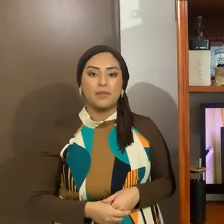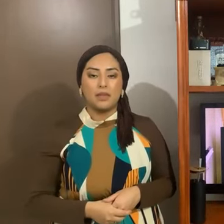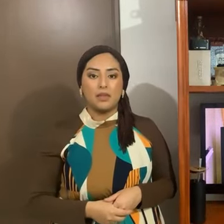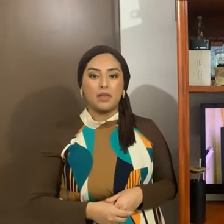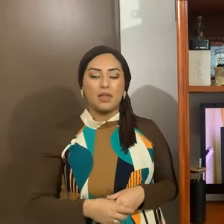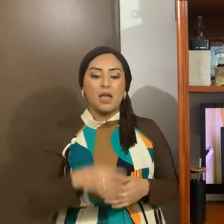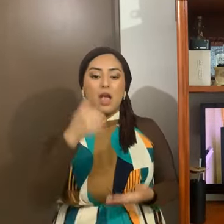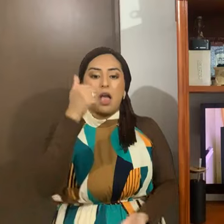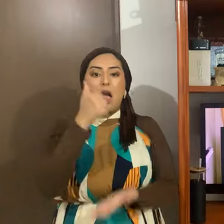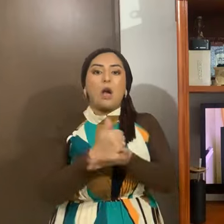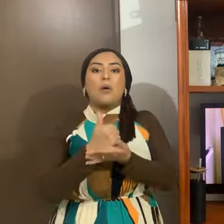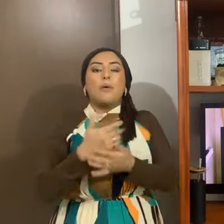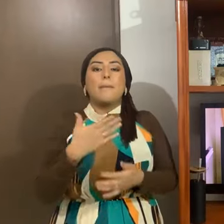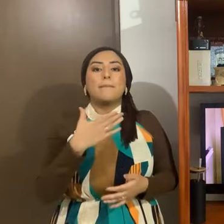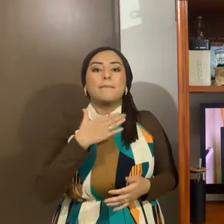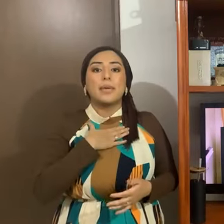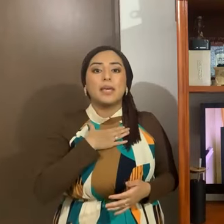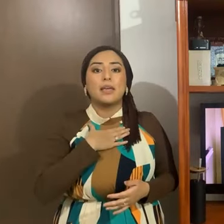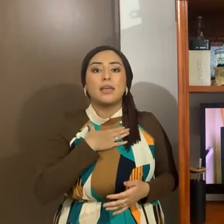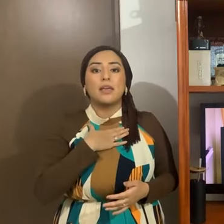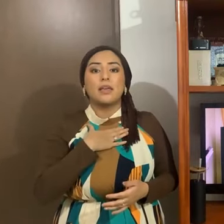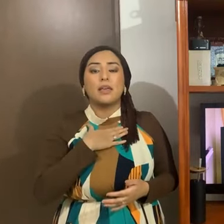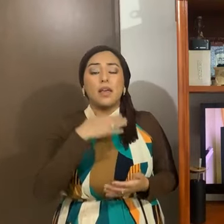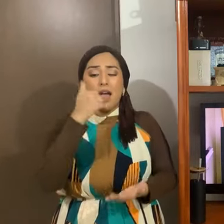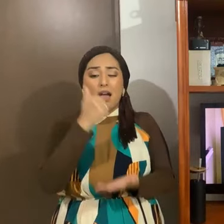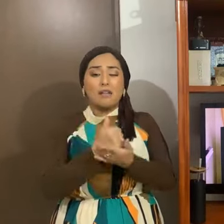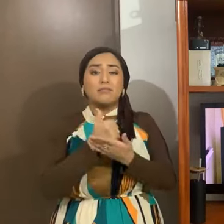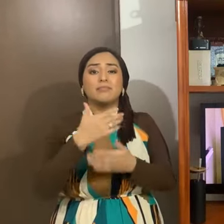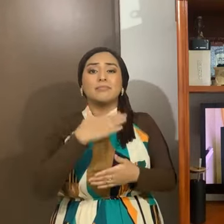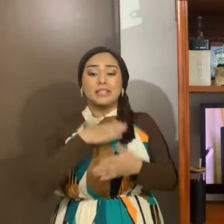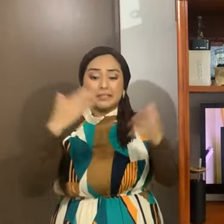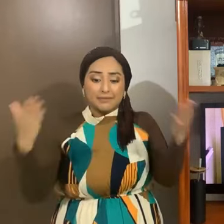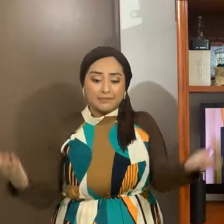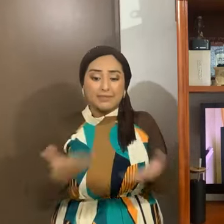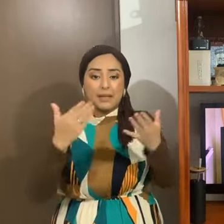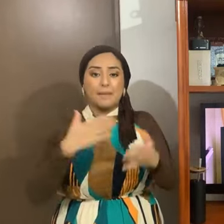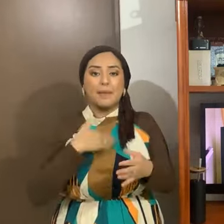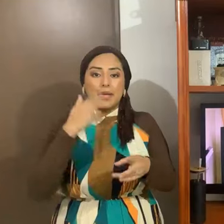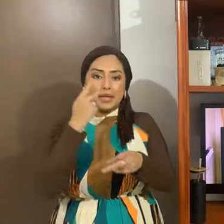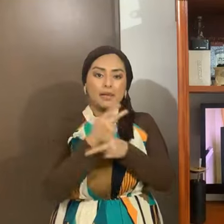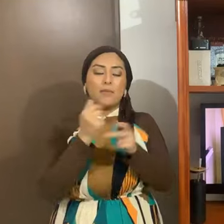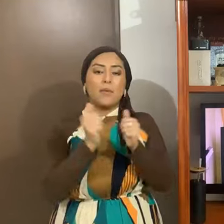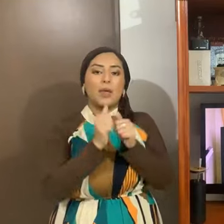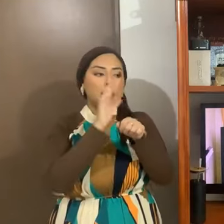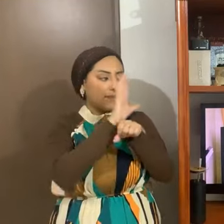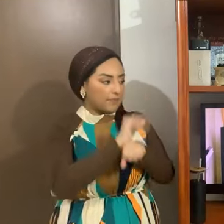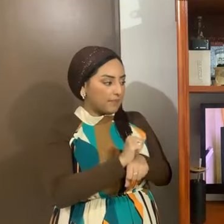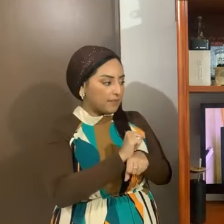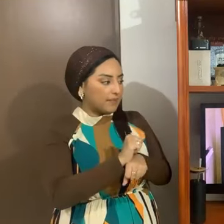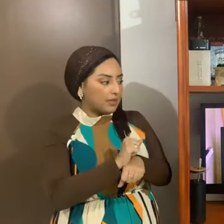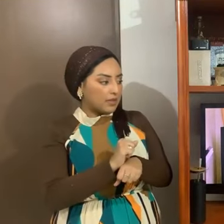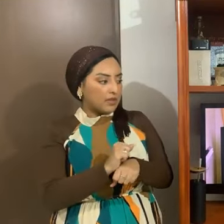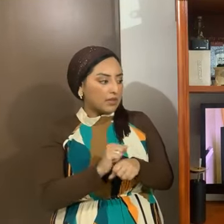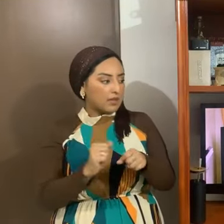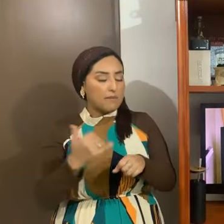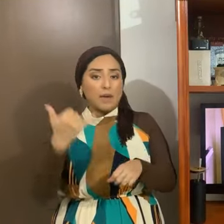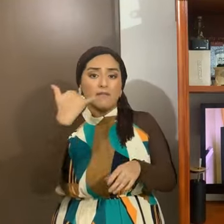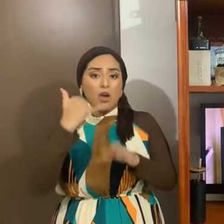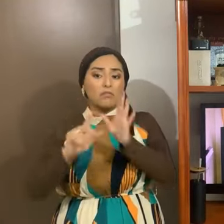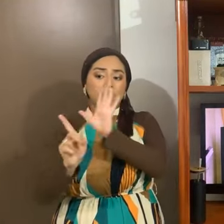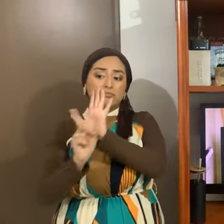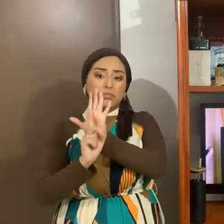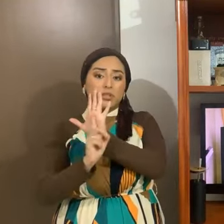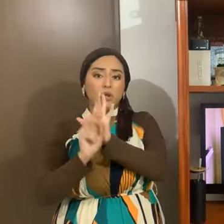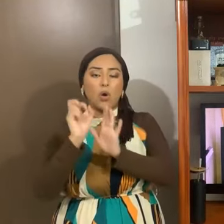me va a hacer, me va a obligar, me va a fomentar a cumplir con el hábito. Pueden ponerse alarmas en el